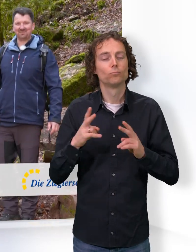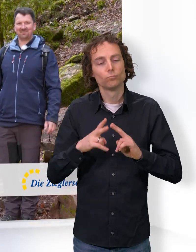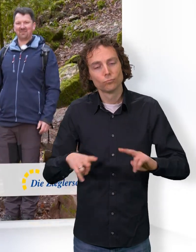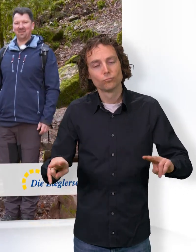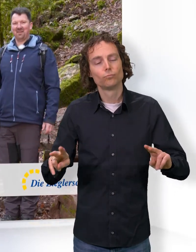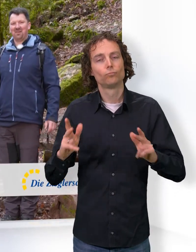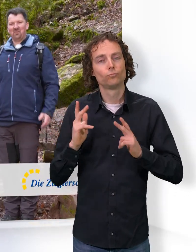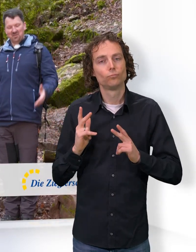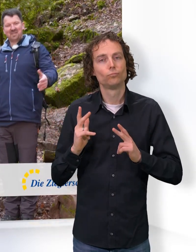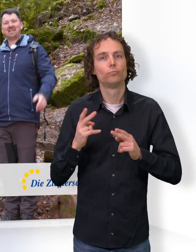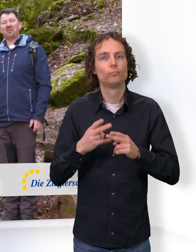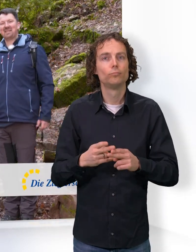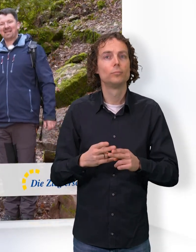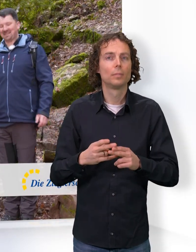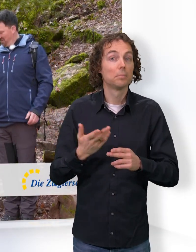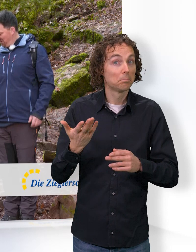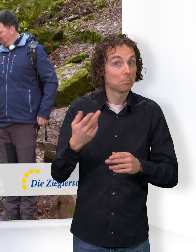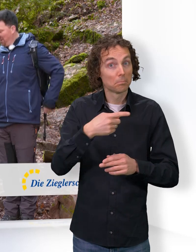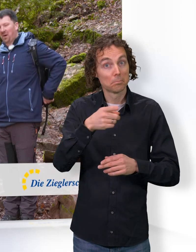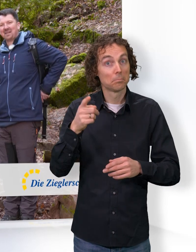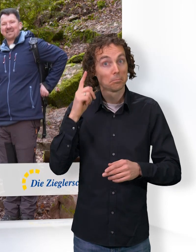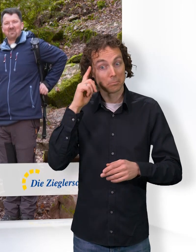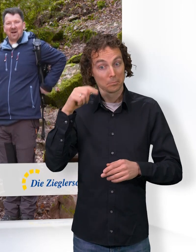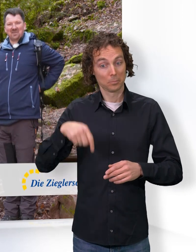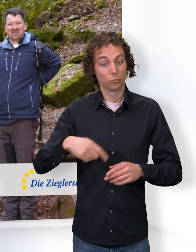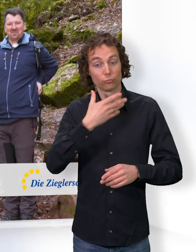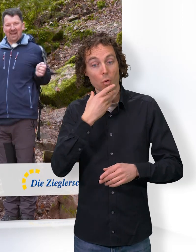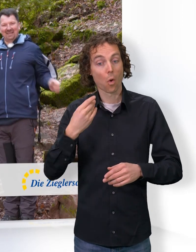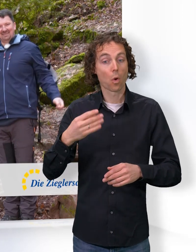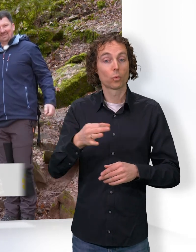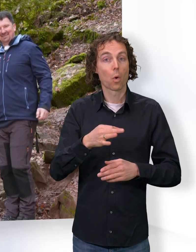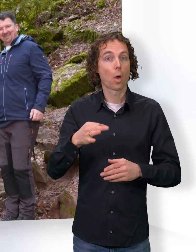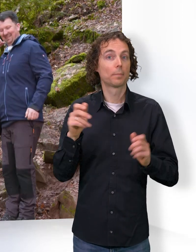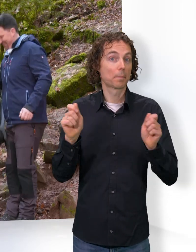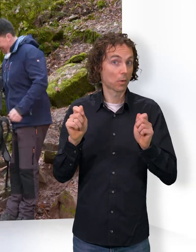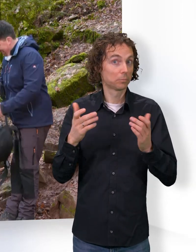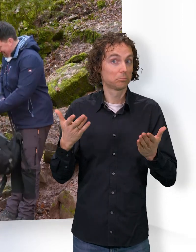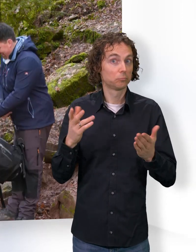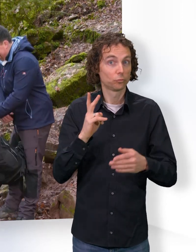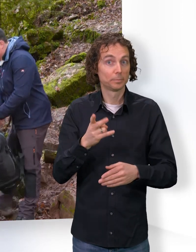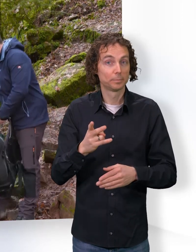innehalten. Würden Sie nicht auch sagen, dass das ein schöner Ort ist, um Pause zu machen?